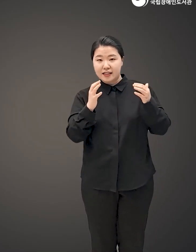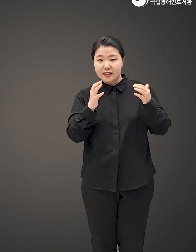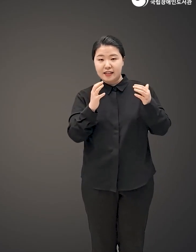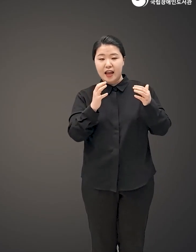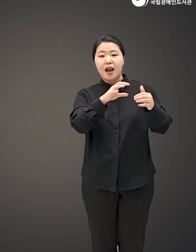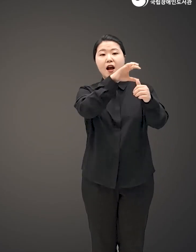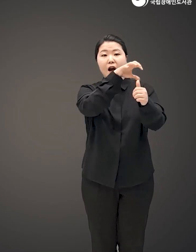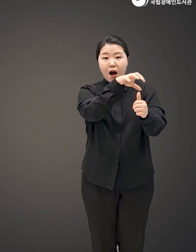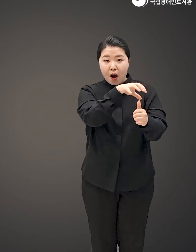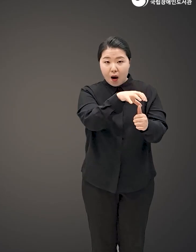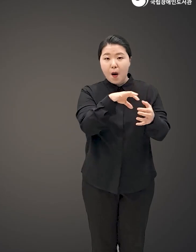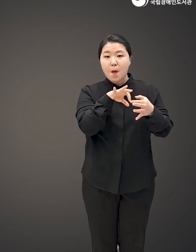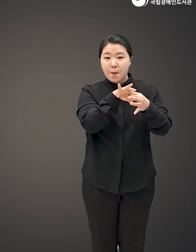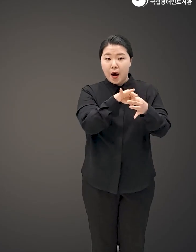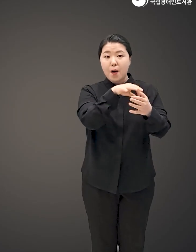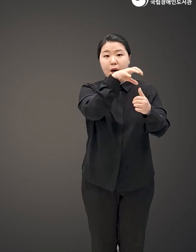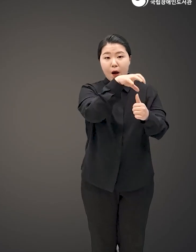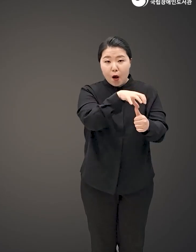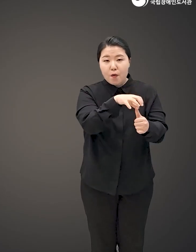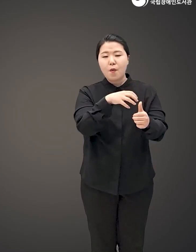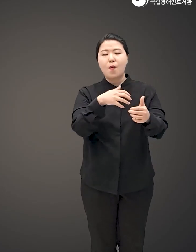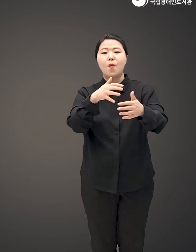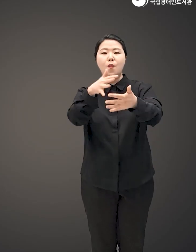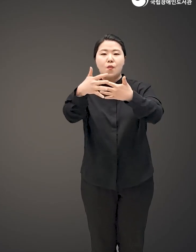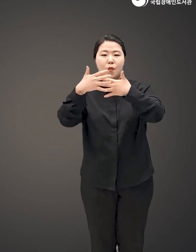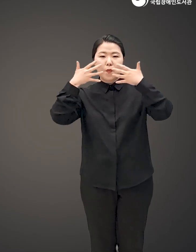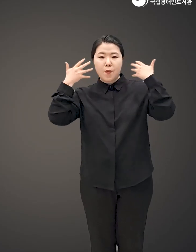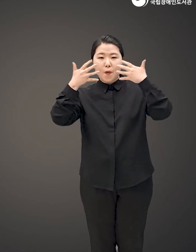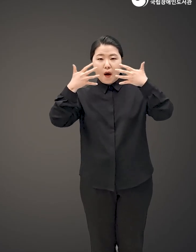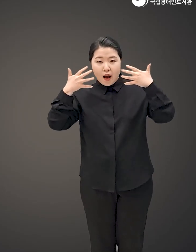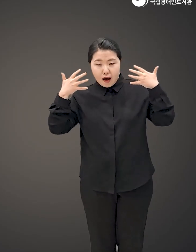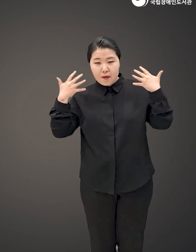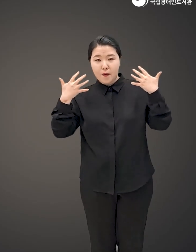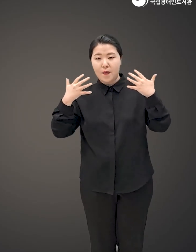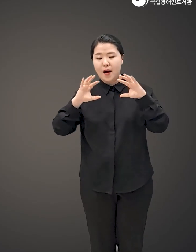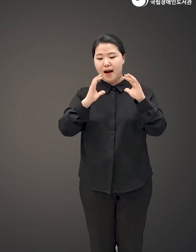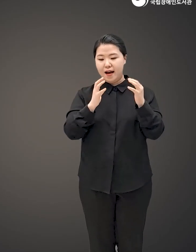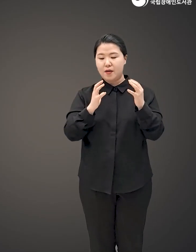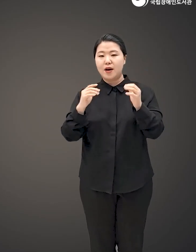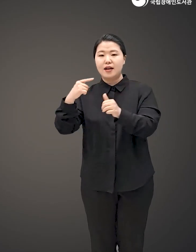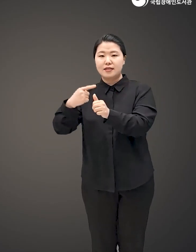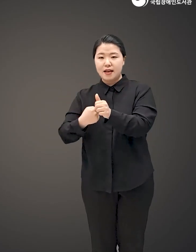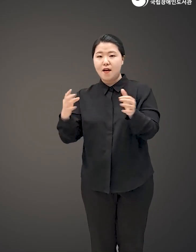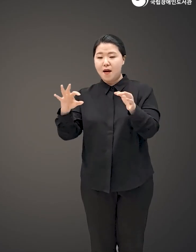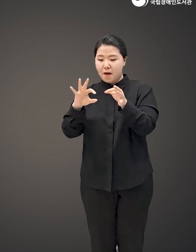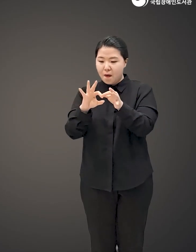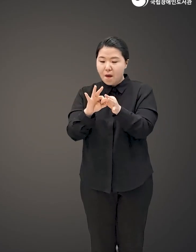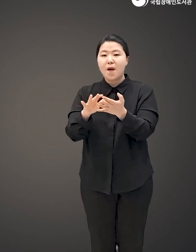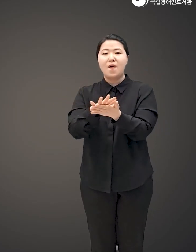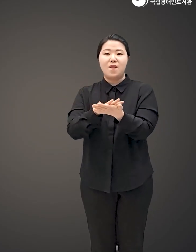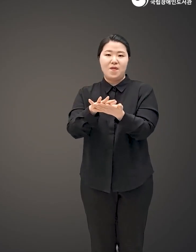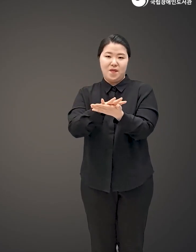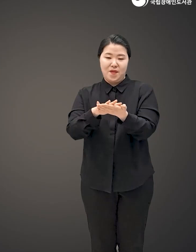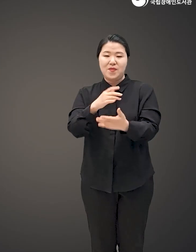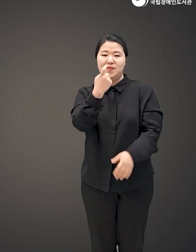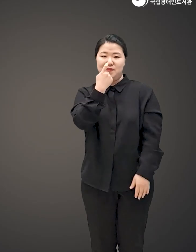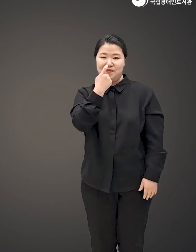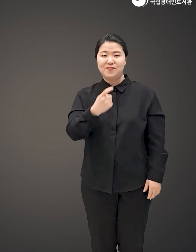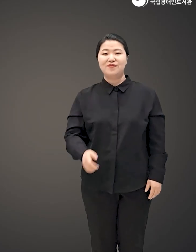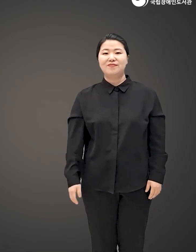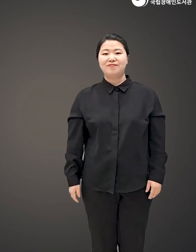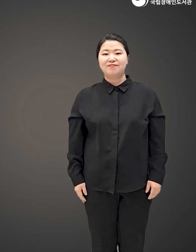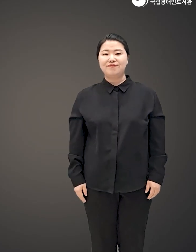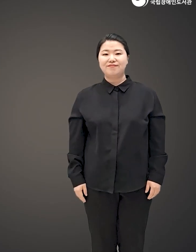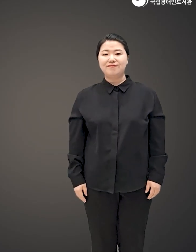속에 가두는, 아이들 속에 통과시키는, 아이들과 자연을 함께 만들어주는 놀이가 되는